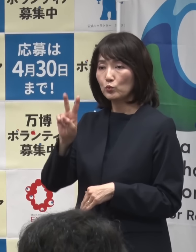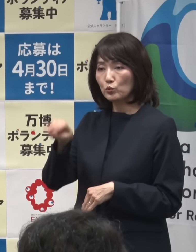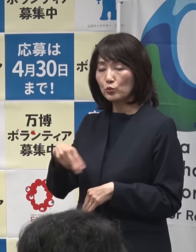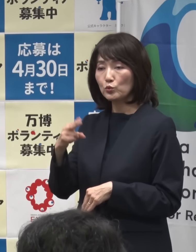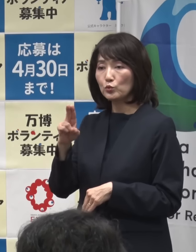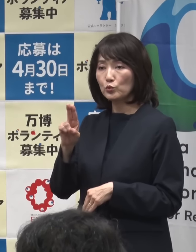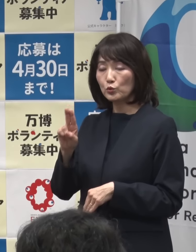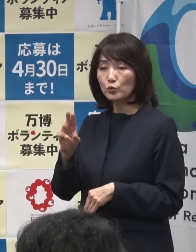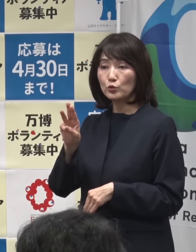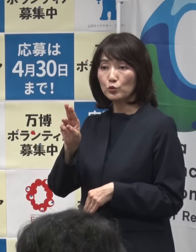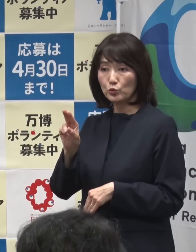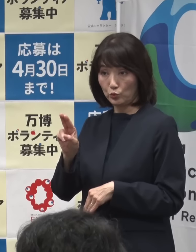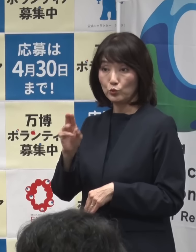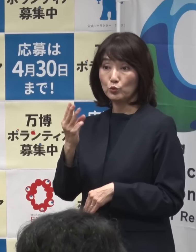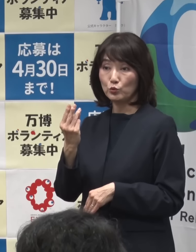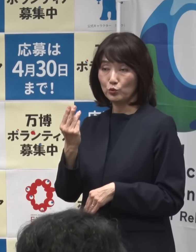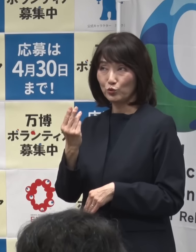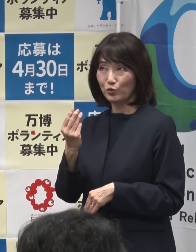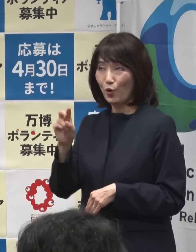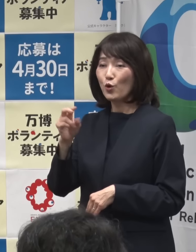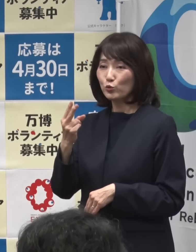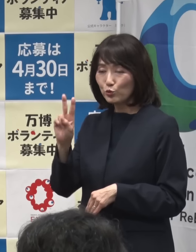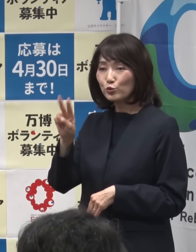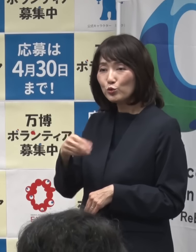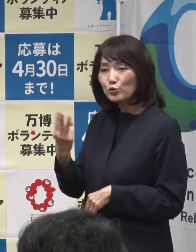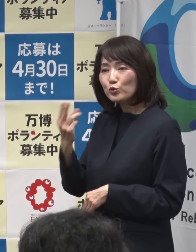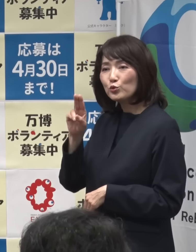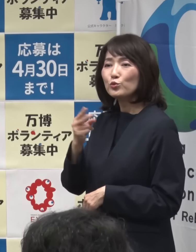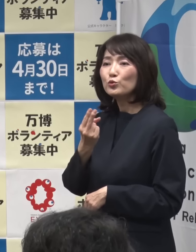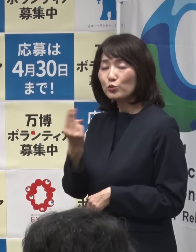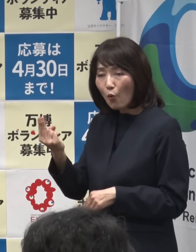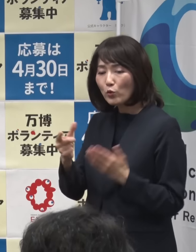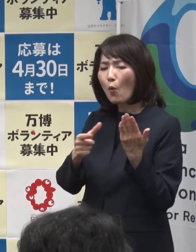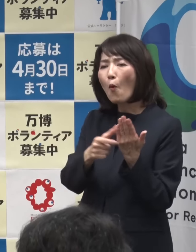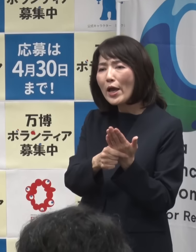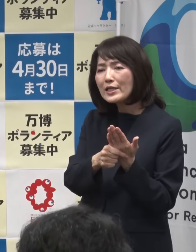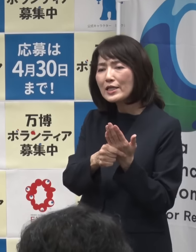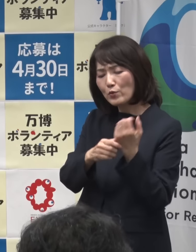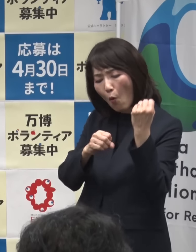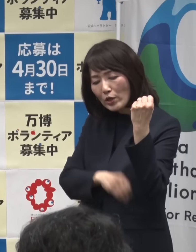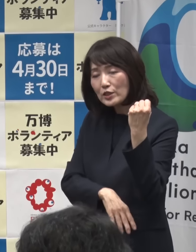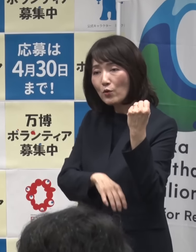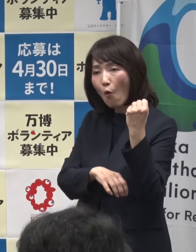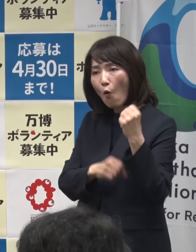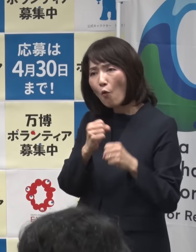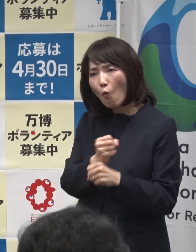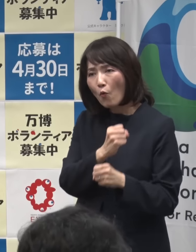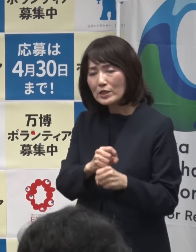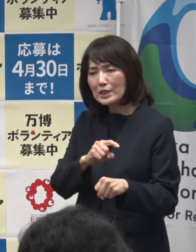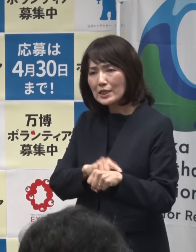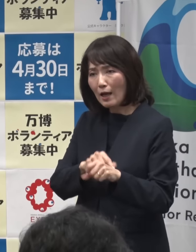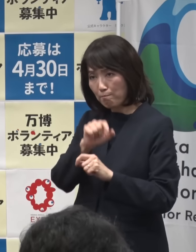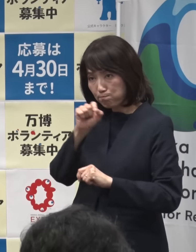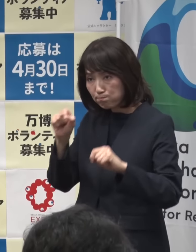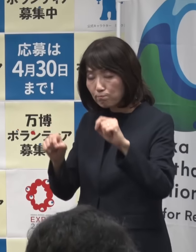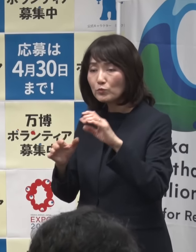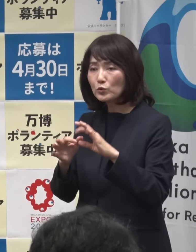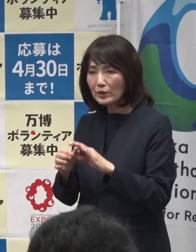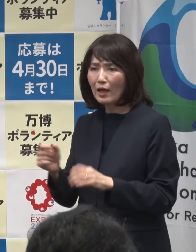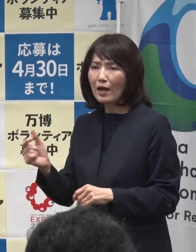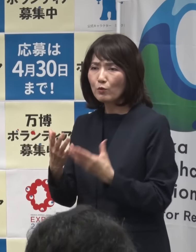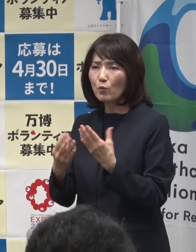のこの基礎工法が変更になってどうしてもこの期間がかかるということですので、もうそこは一日も早く終えてもらいたい